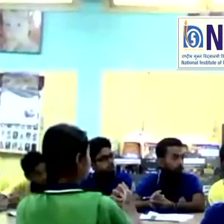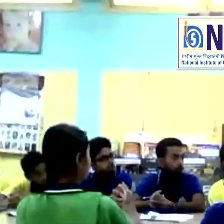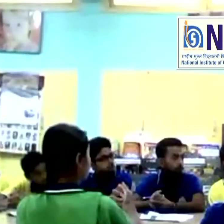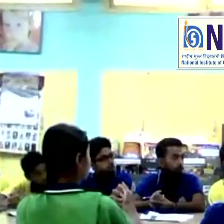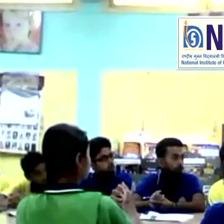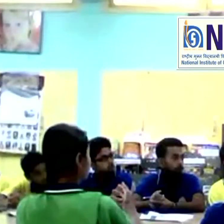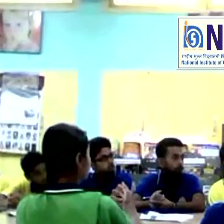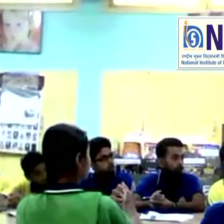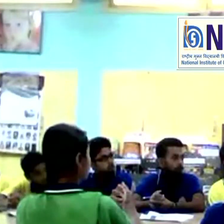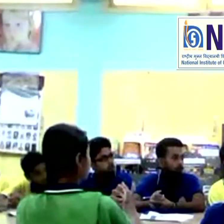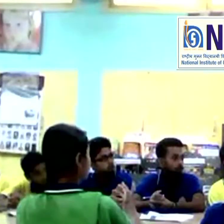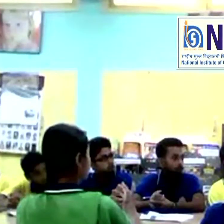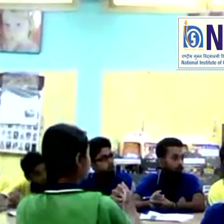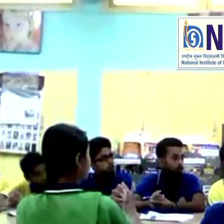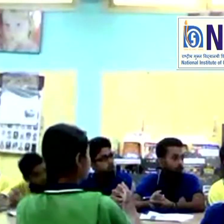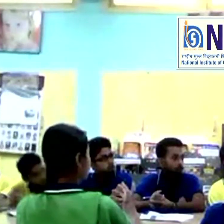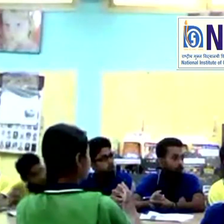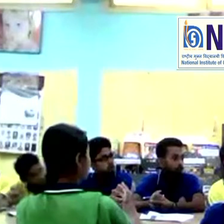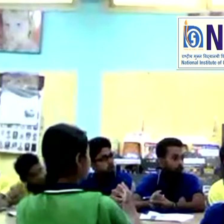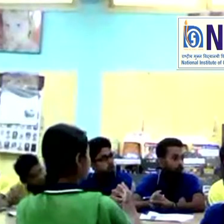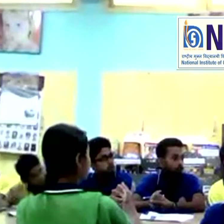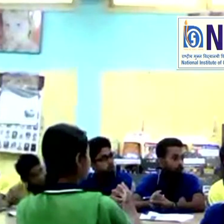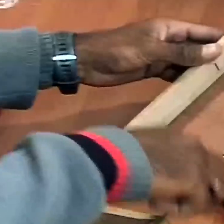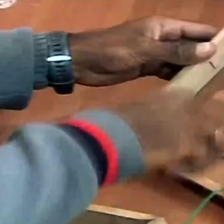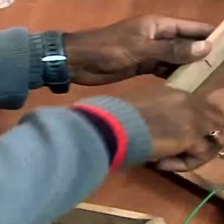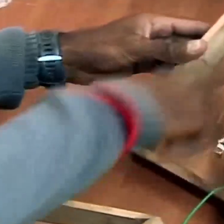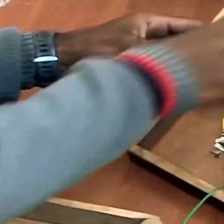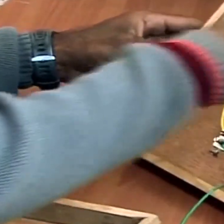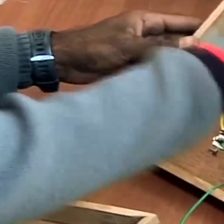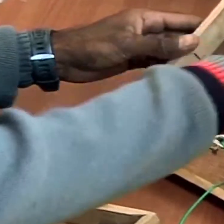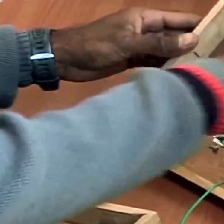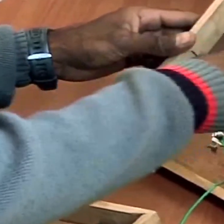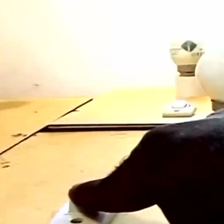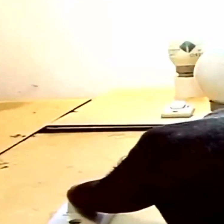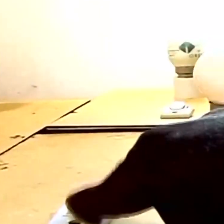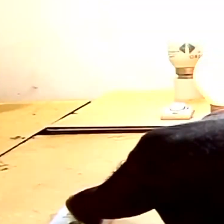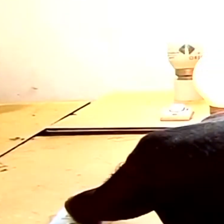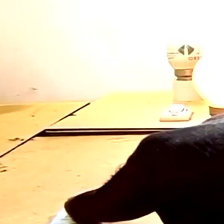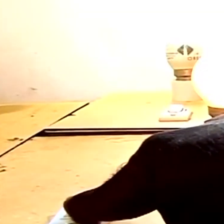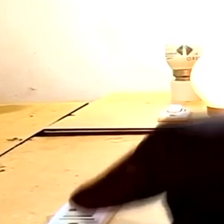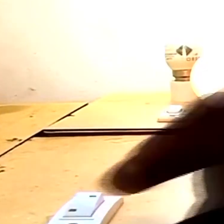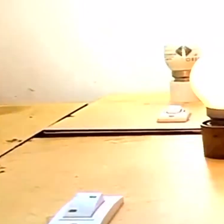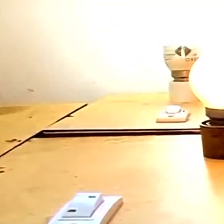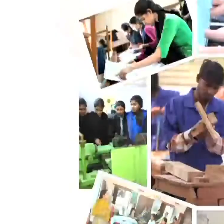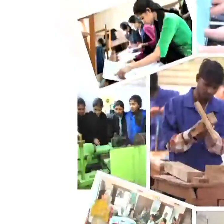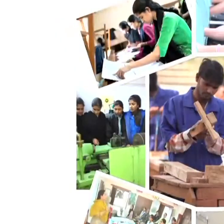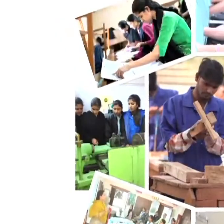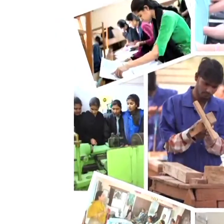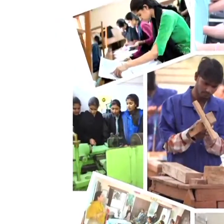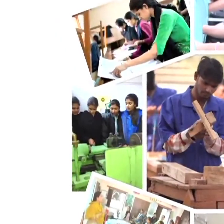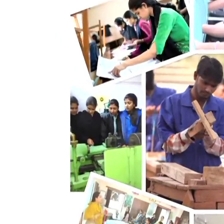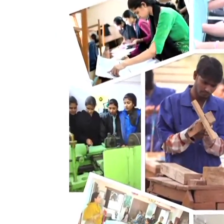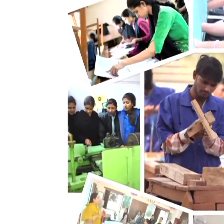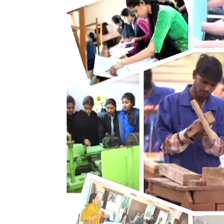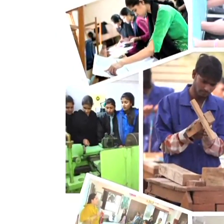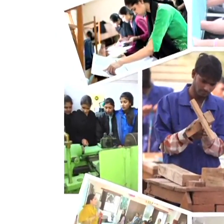रास्ता स्वयं चुने। जीवन ये प्रकाशित करने, राहों को आलोकित